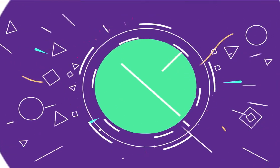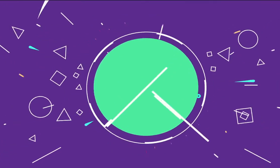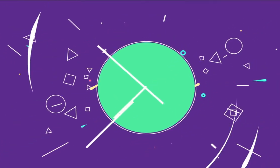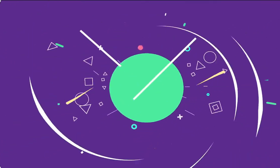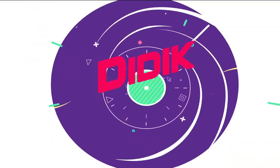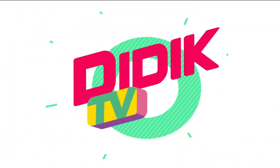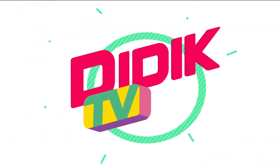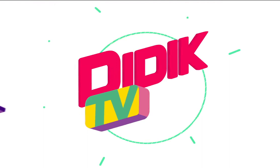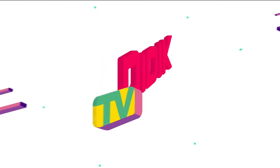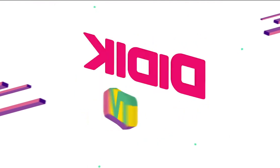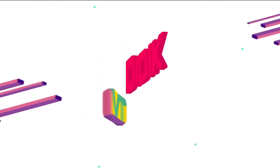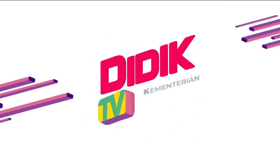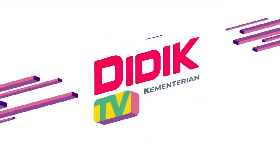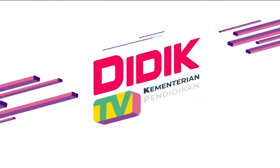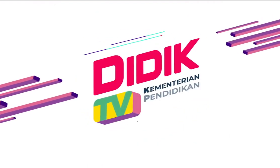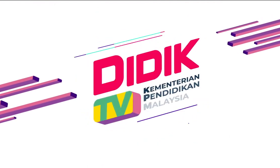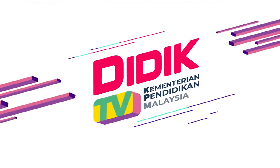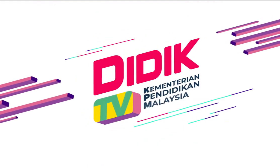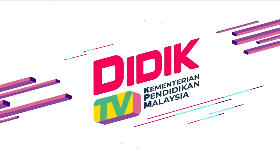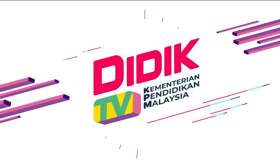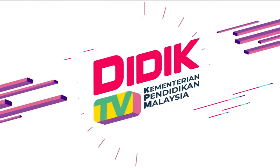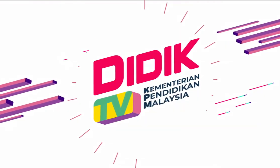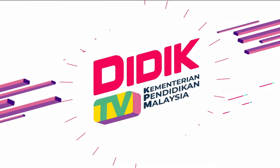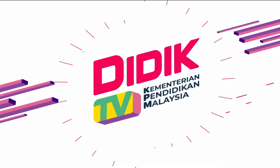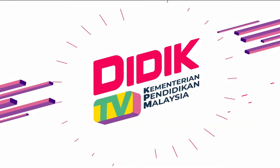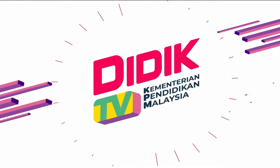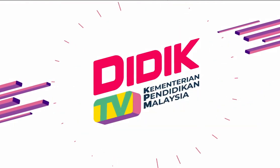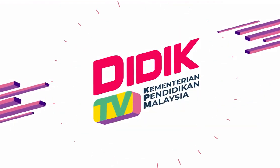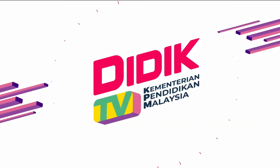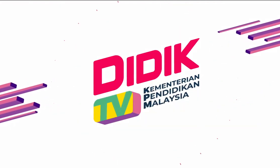kasus Sidik TV GPM